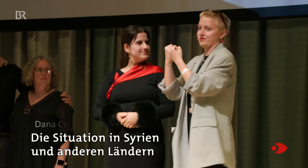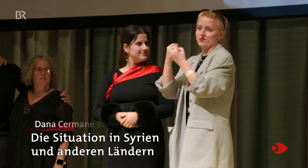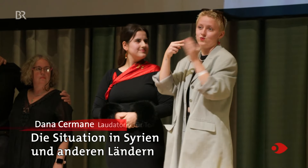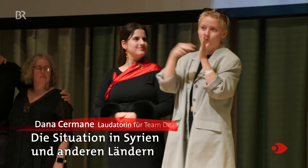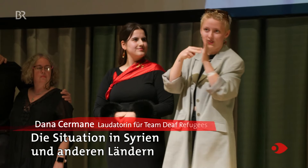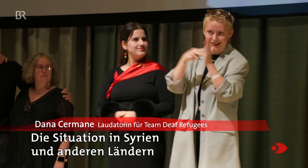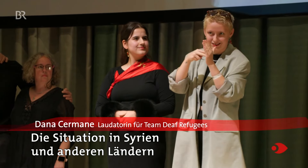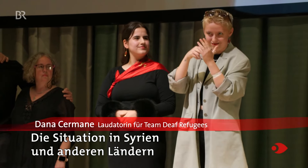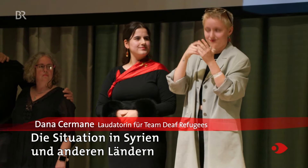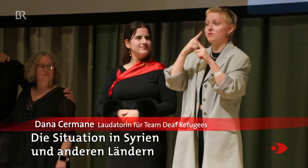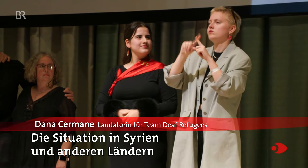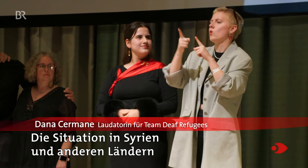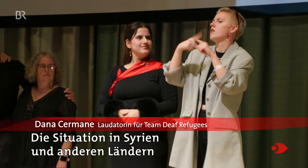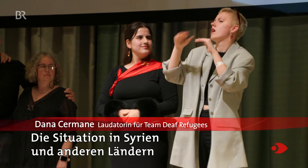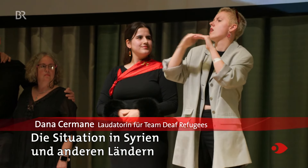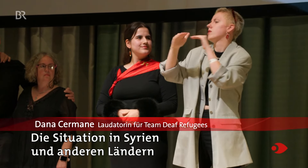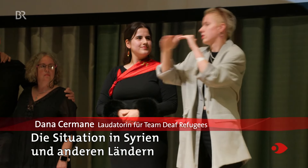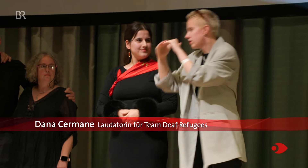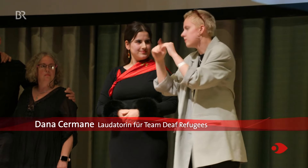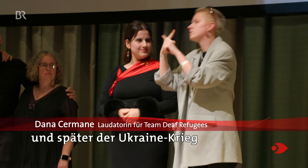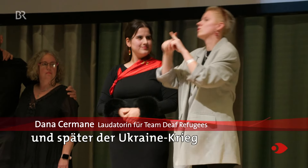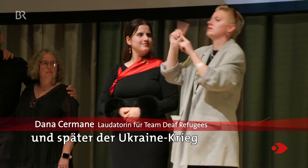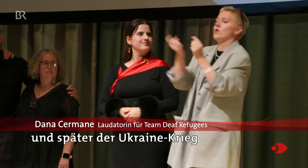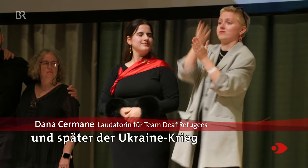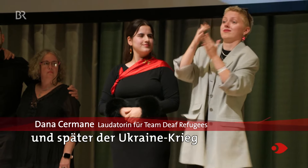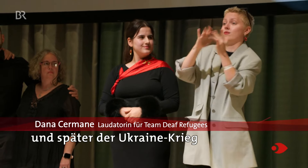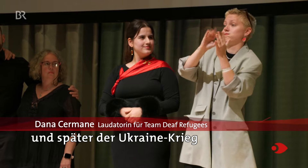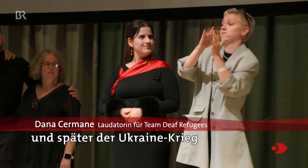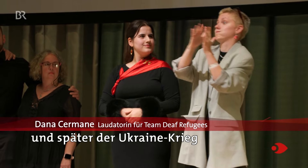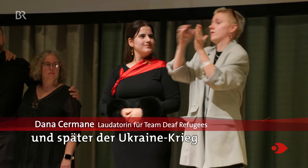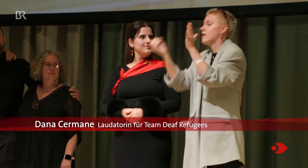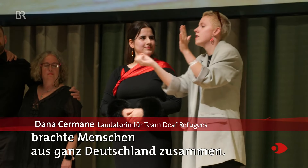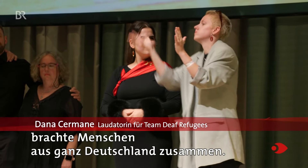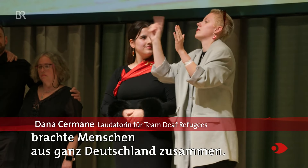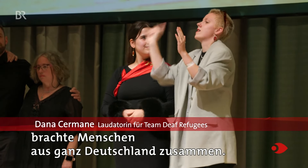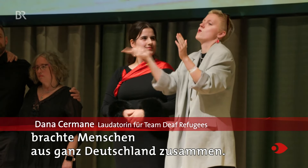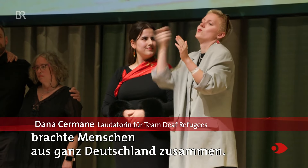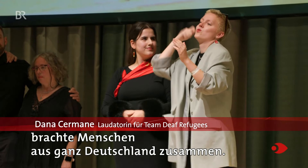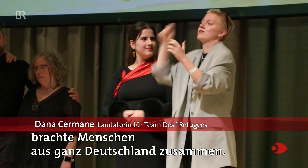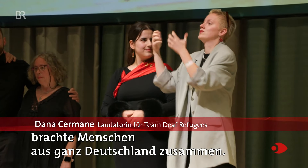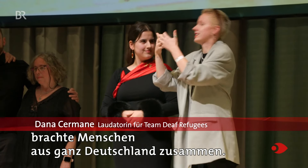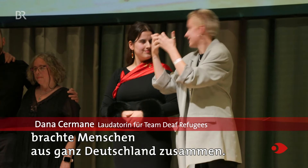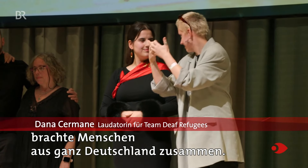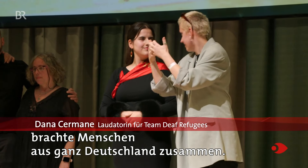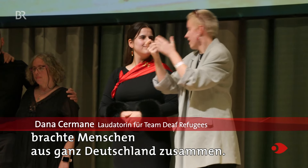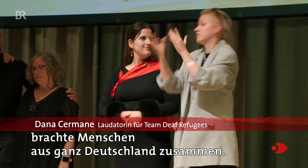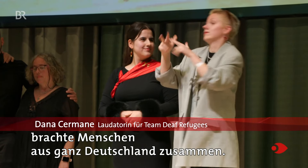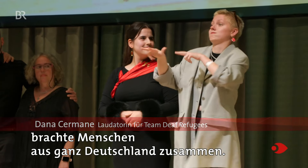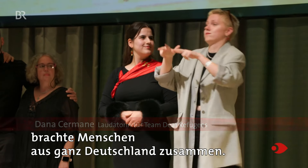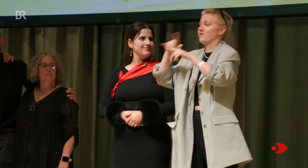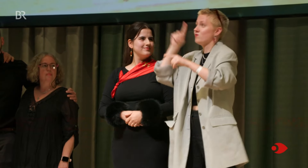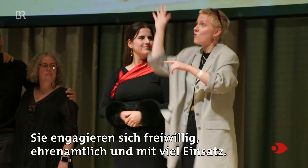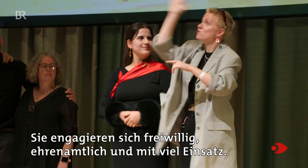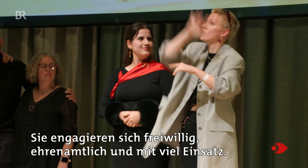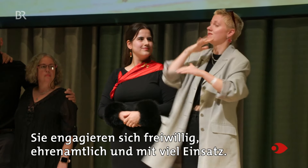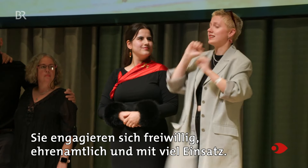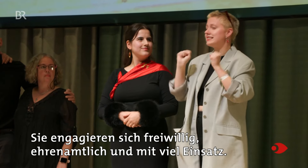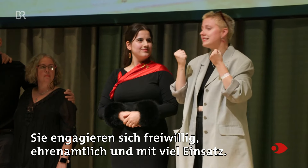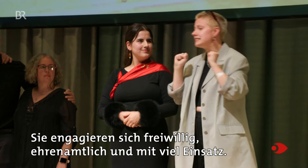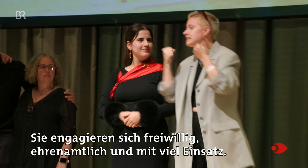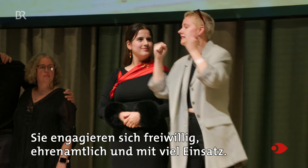Die Situation in Syrien und anderen Ländern und später der Ukraine-Krieg brachte Menschen aus ganz Deutschland zusammen.